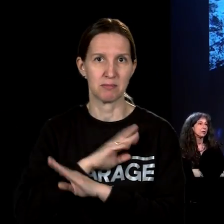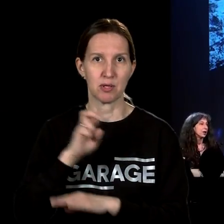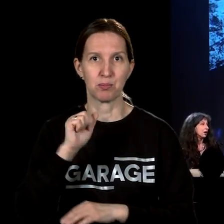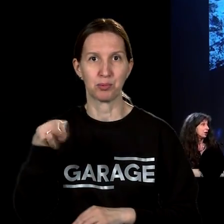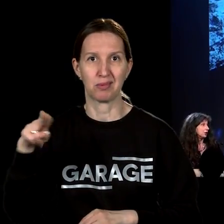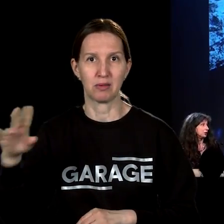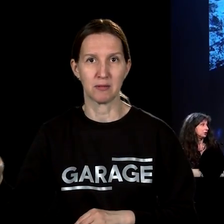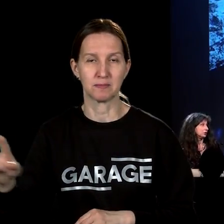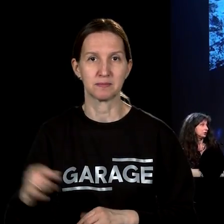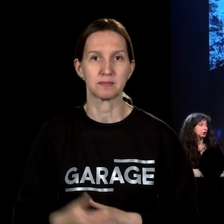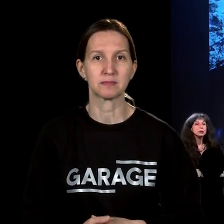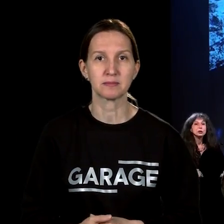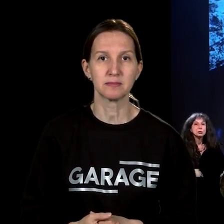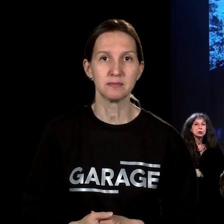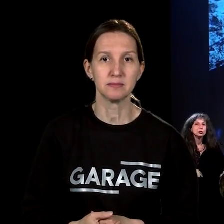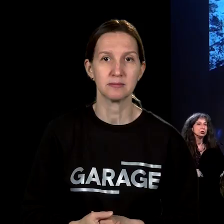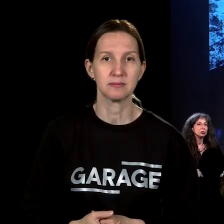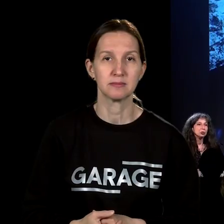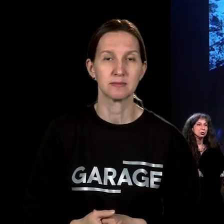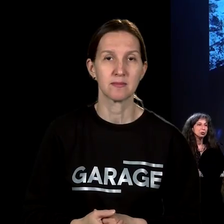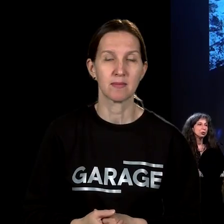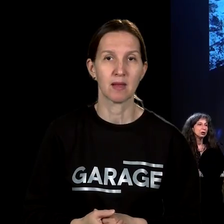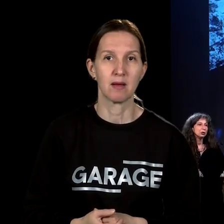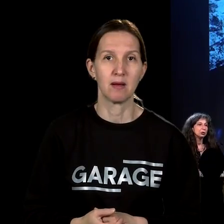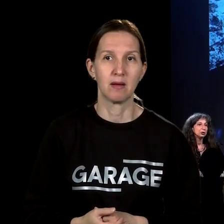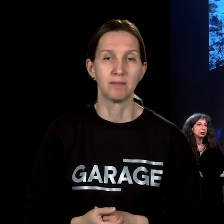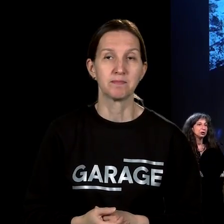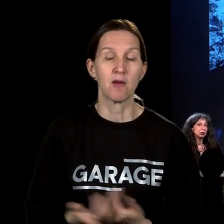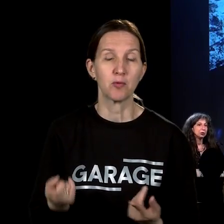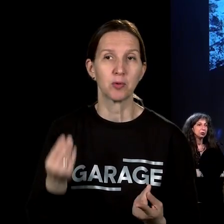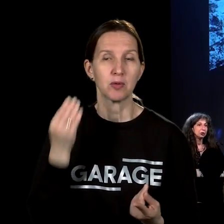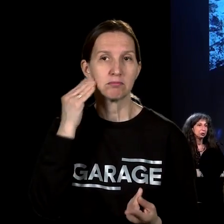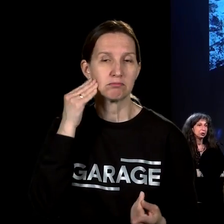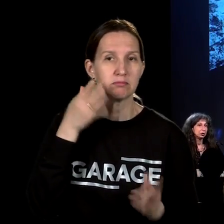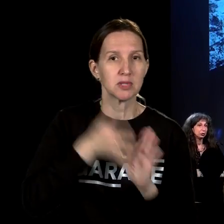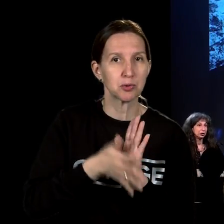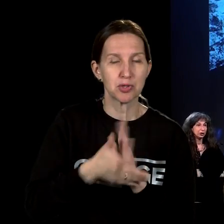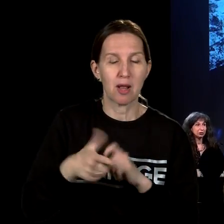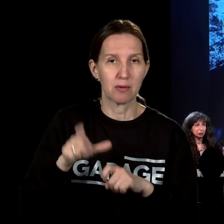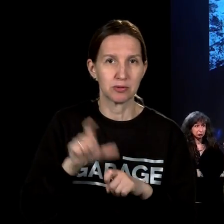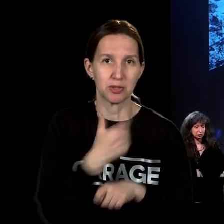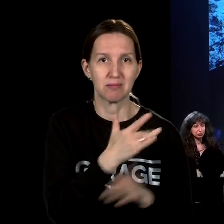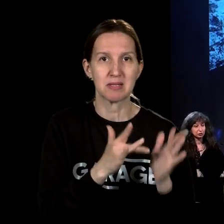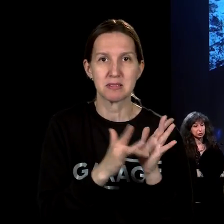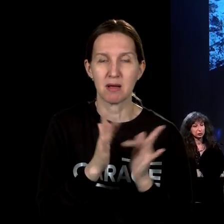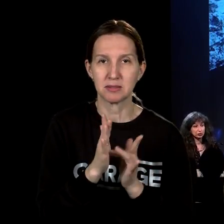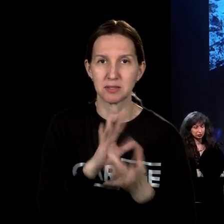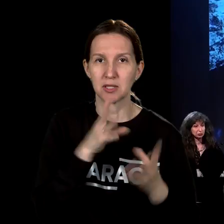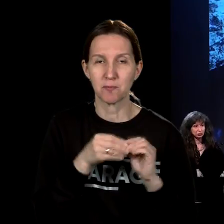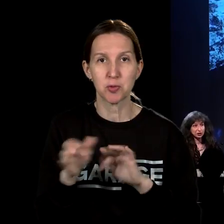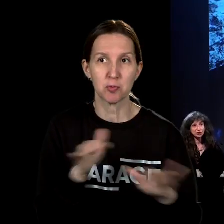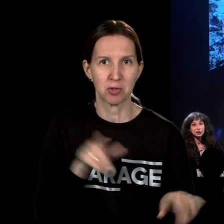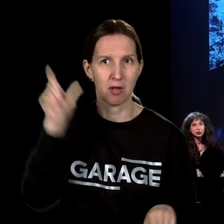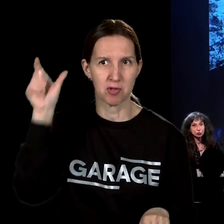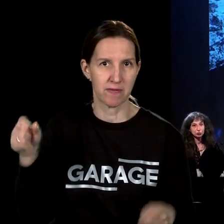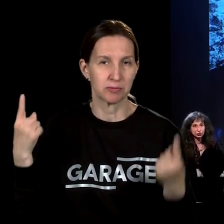для человека абсолютно из другой культуры, оно совершенно замечательно, потому что для него, с одной стороны,